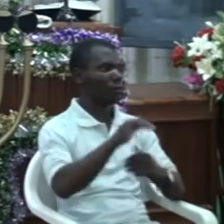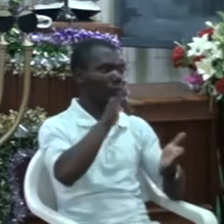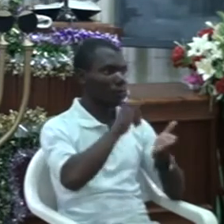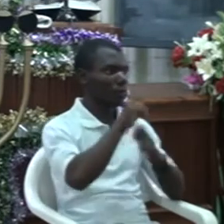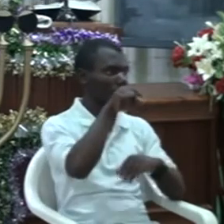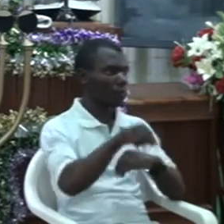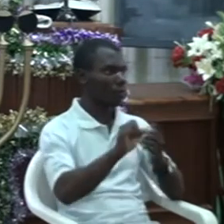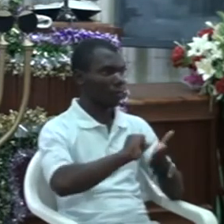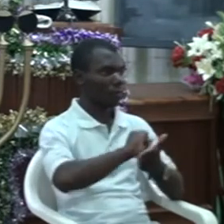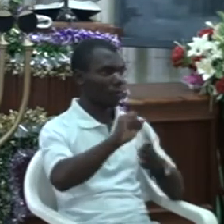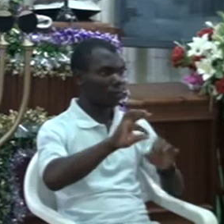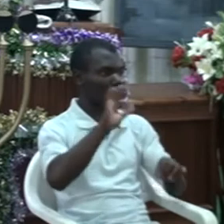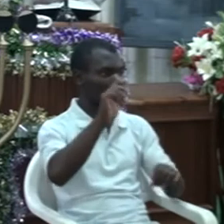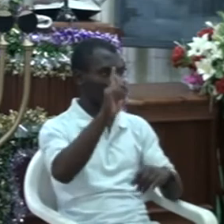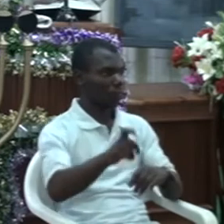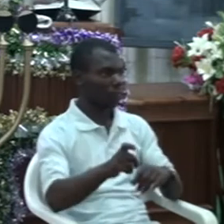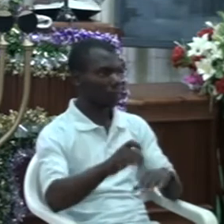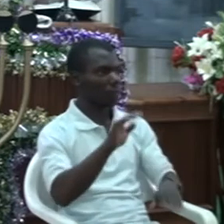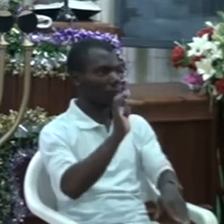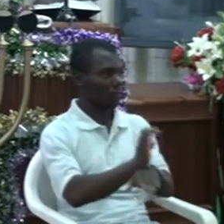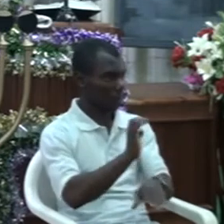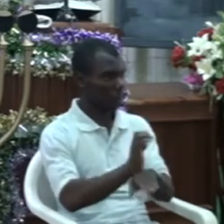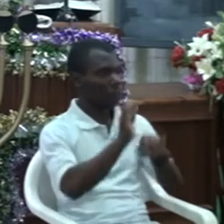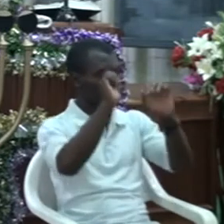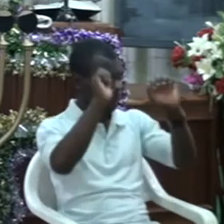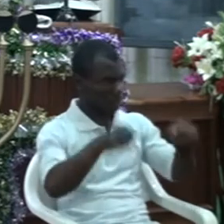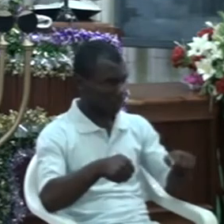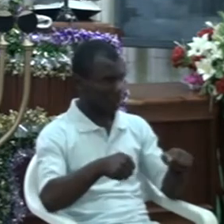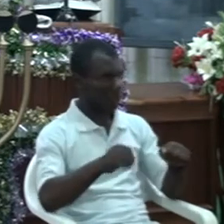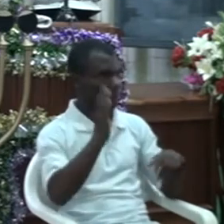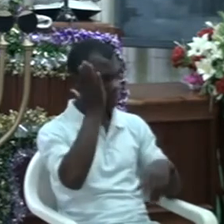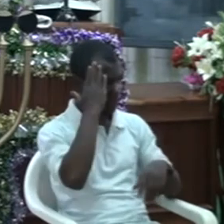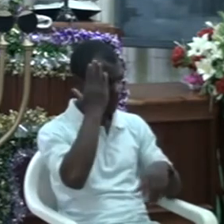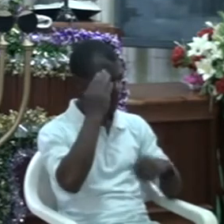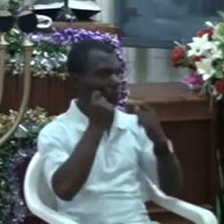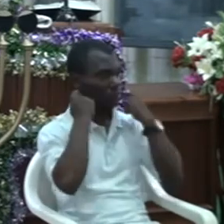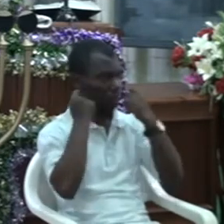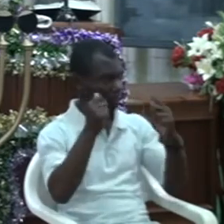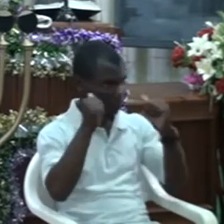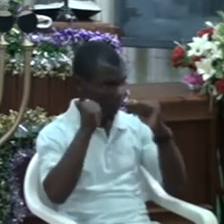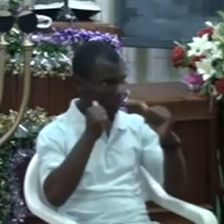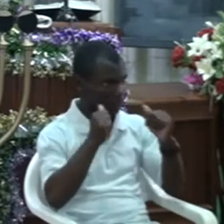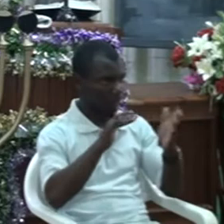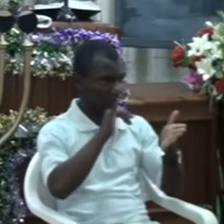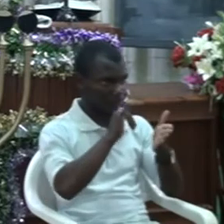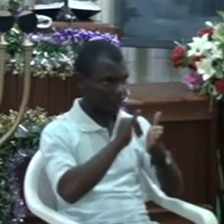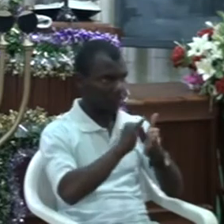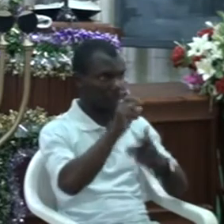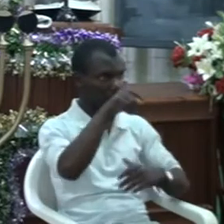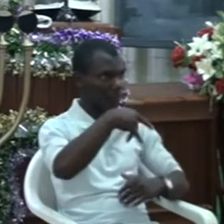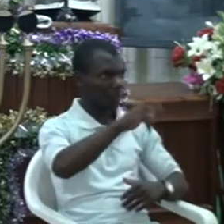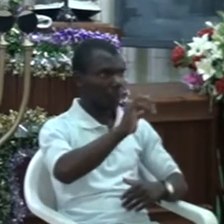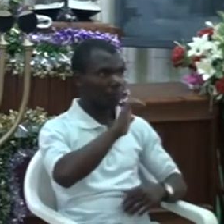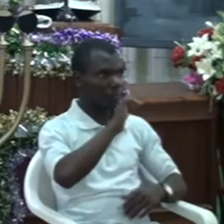Saint-Esprit? Roho Mtakatifu ni nini? Kanisa ina pasho kuelewa. L'église doit comprendre. Kienye